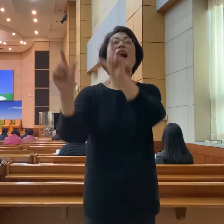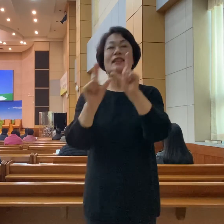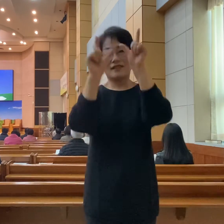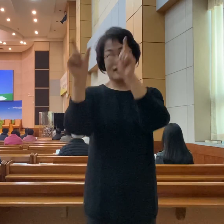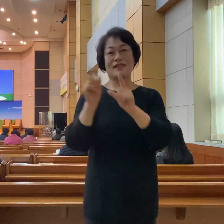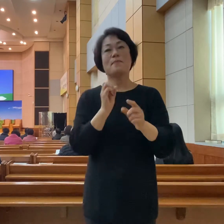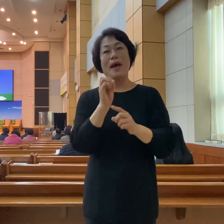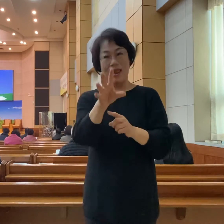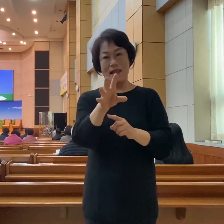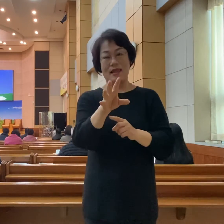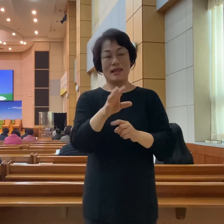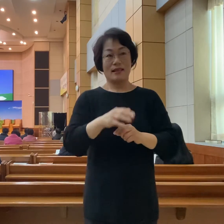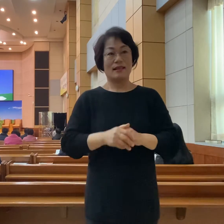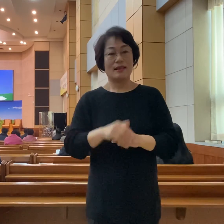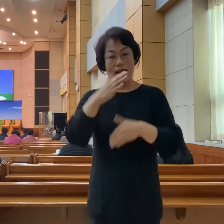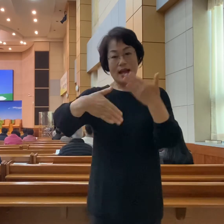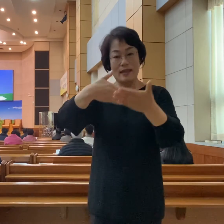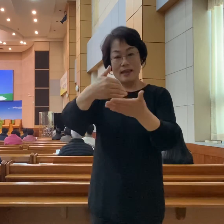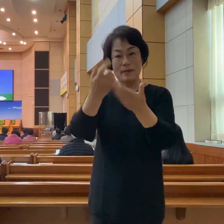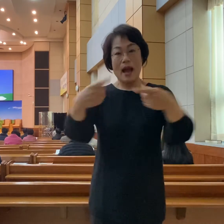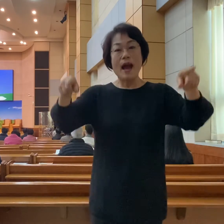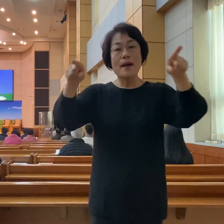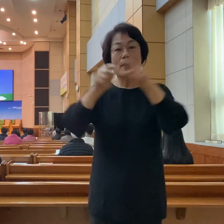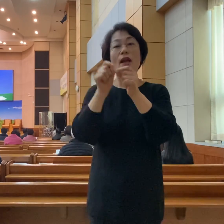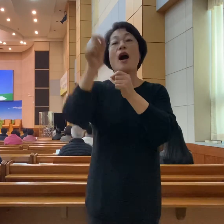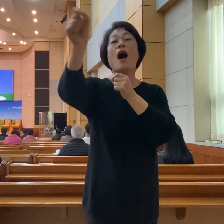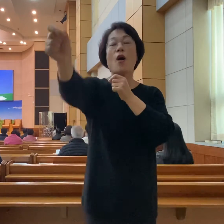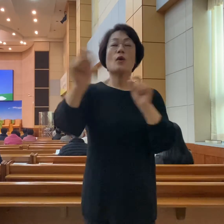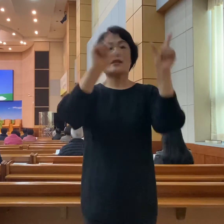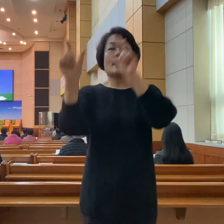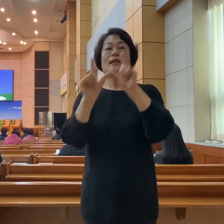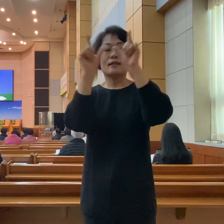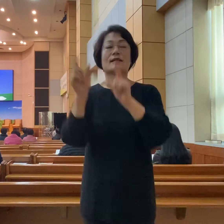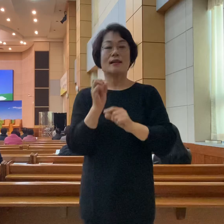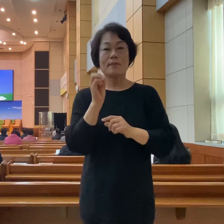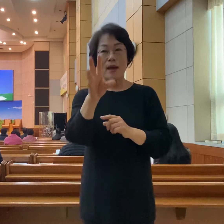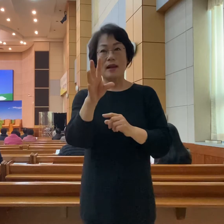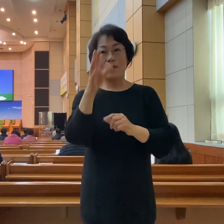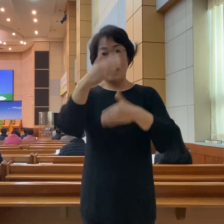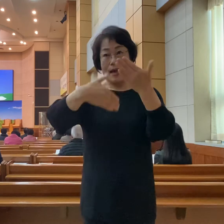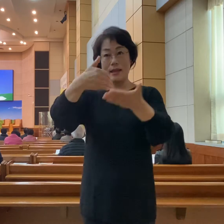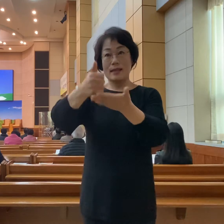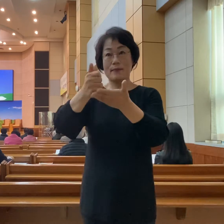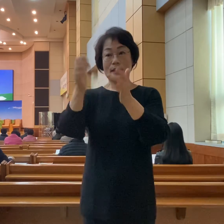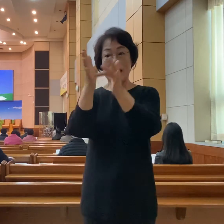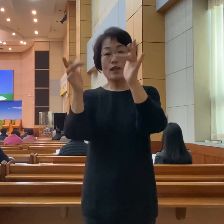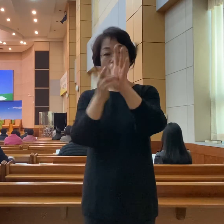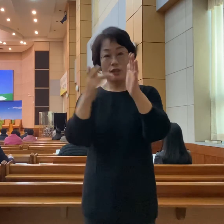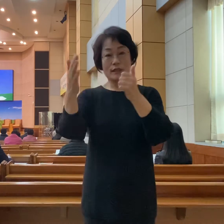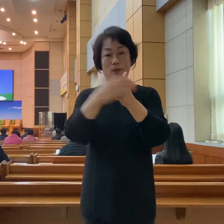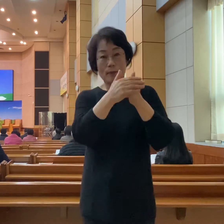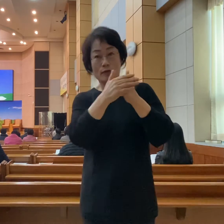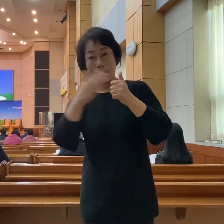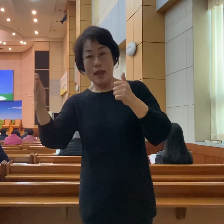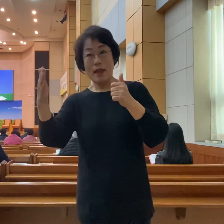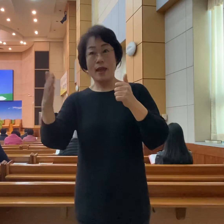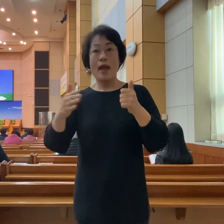거예요. 하나님과 함께 영원히 사는 것을 말하고 그 하나님이 예수님